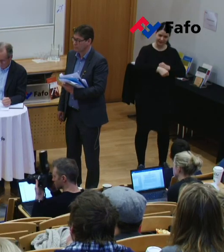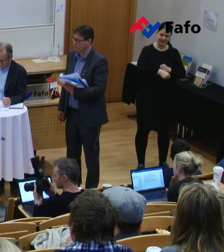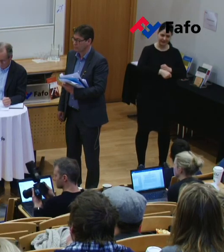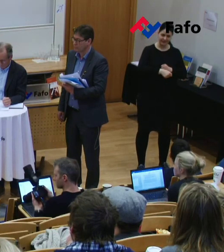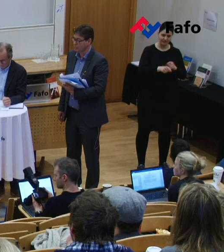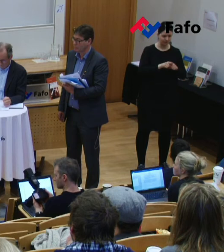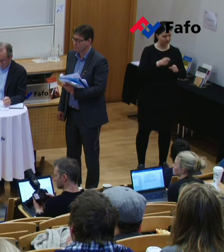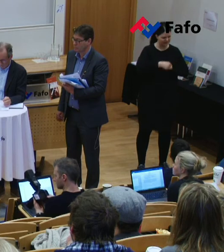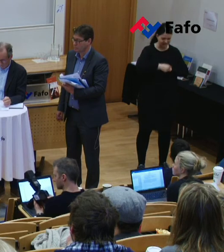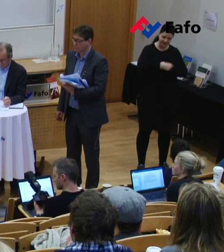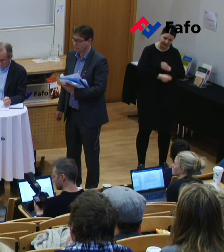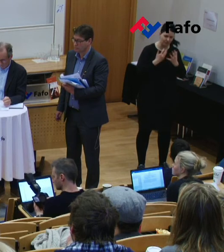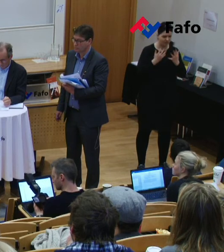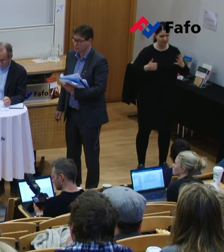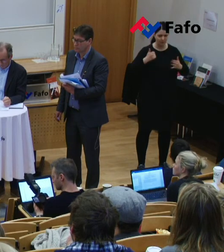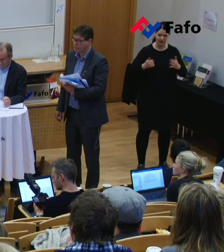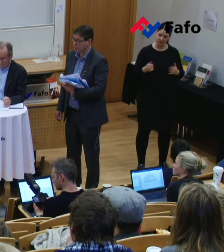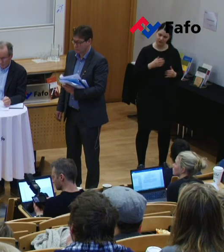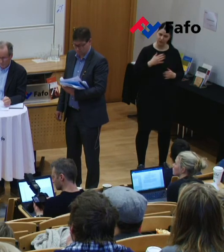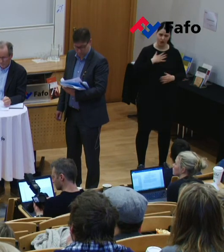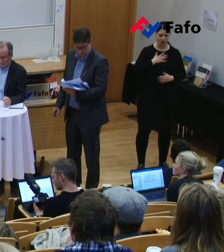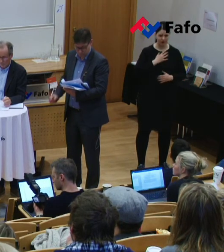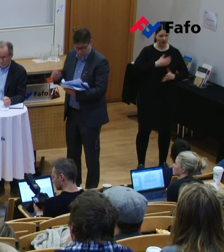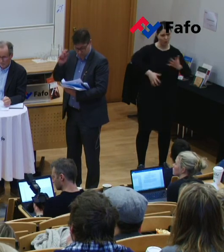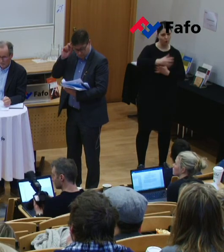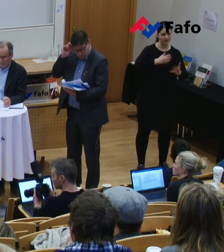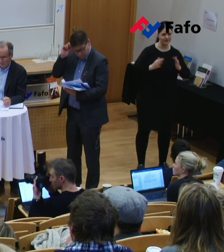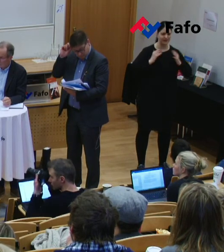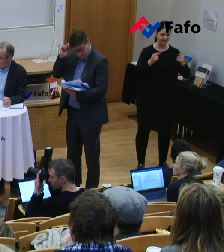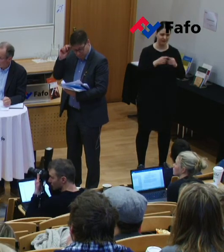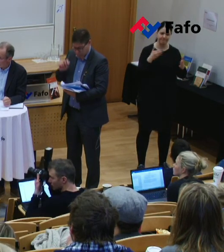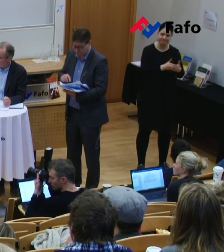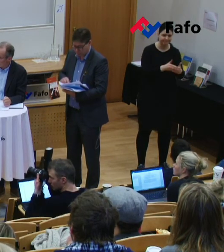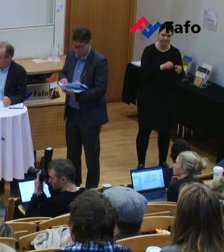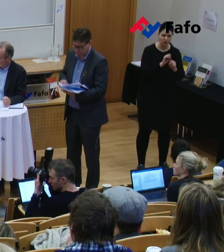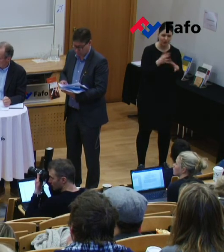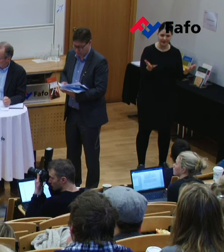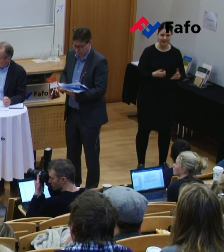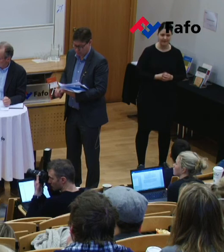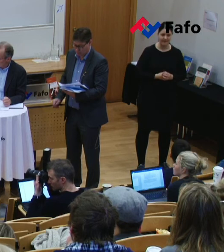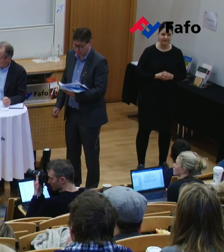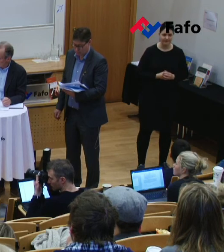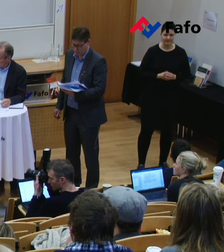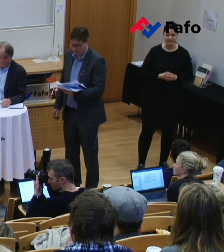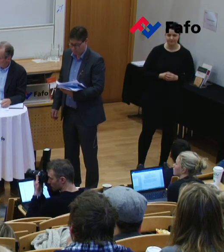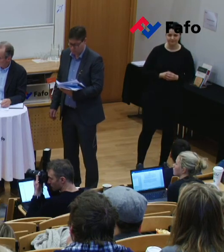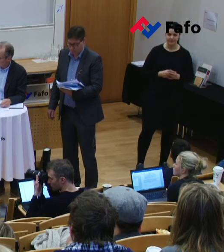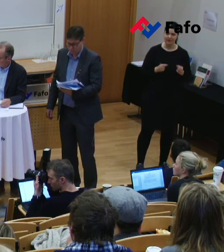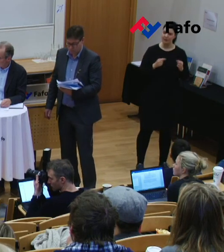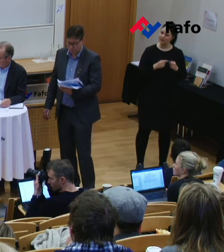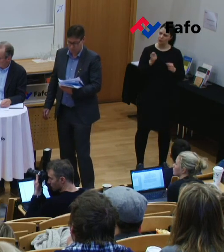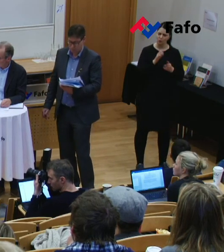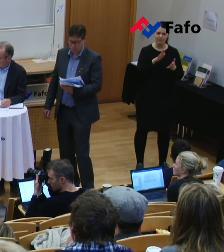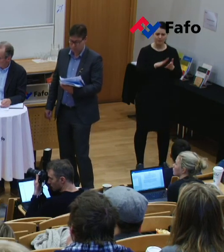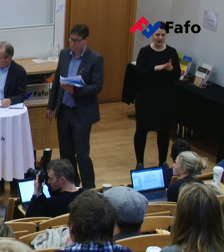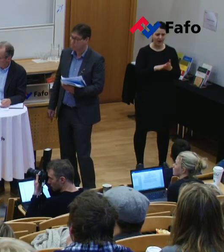og har gjort det lang tid, lever kaotiske liv, og så har vi jo ikke på en måte fått det til. Men så det jo noe med hvis kommunene, hvis